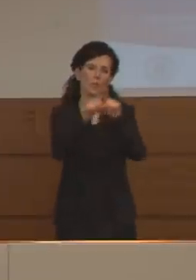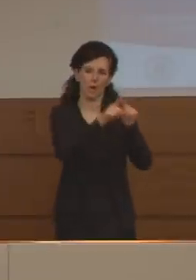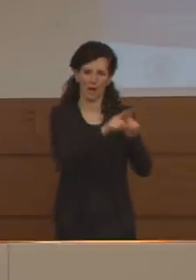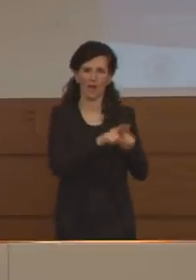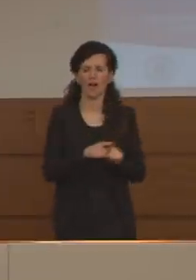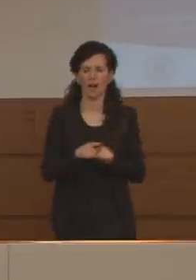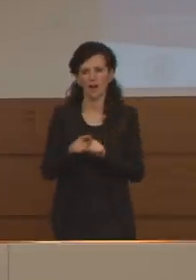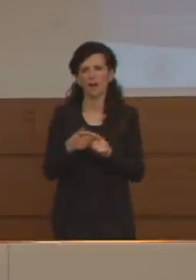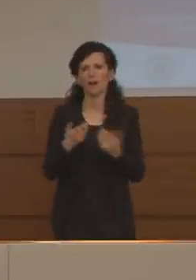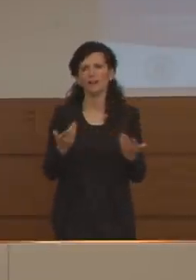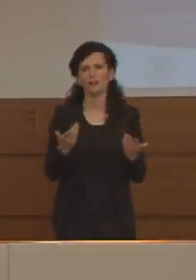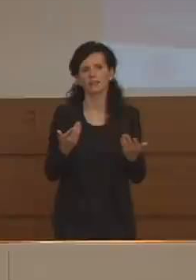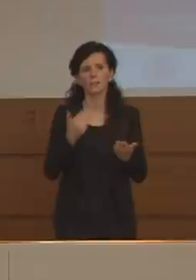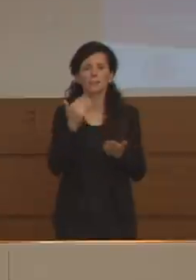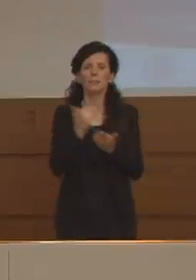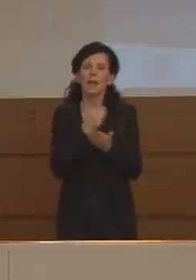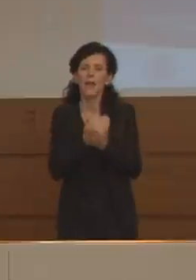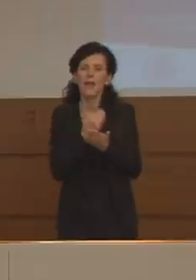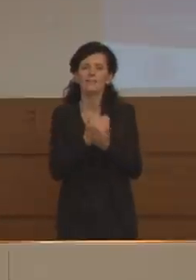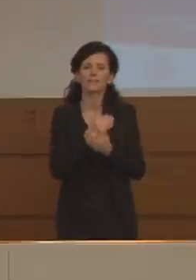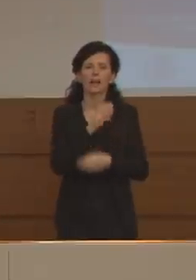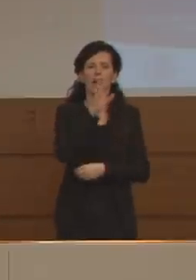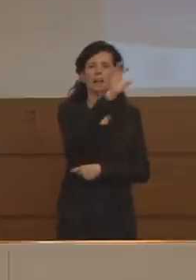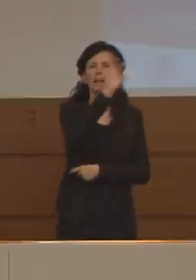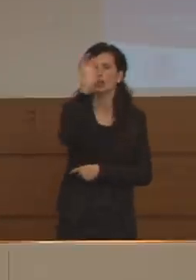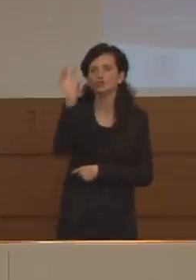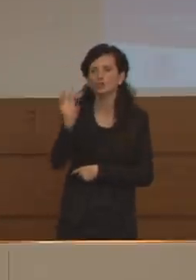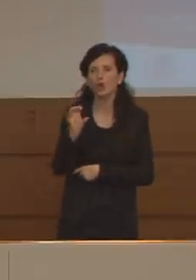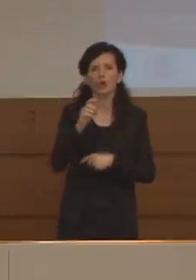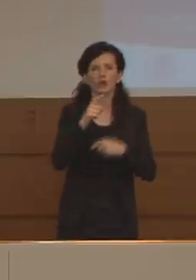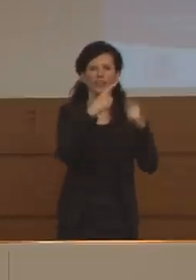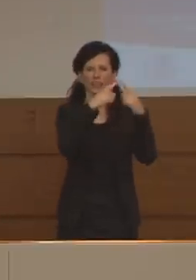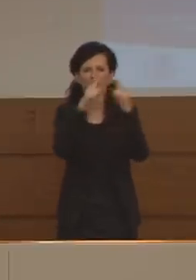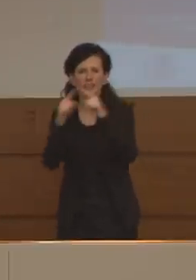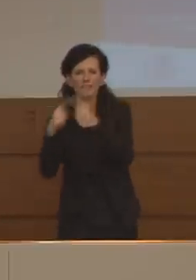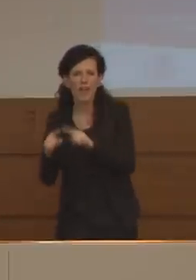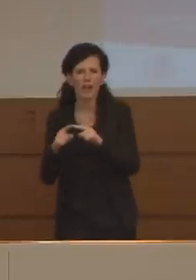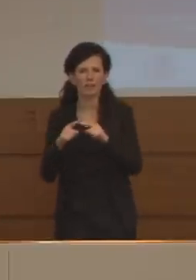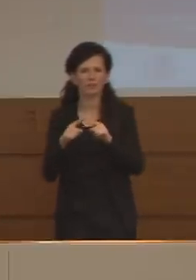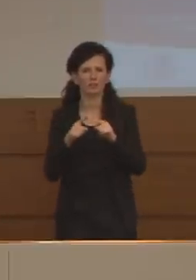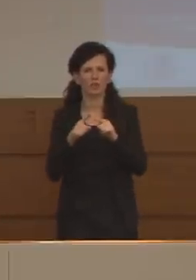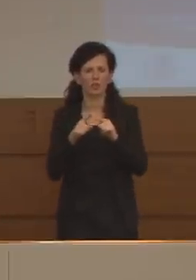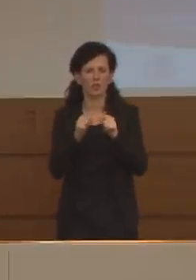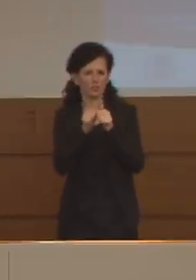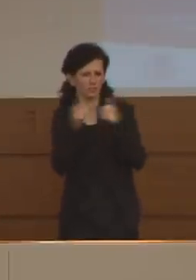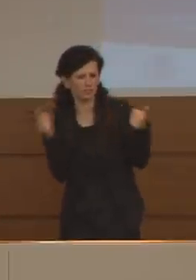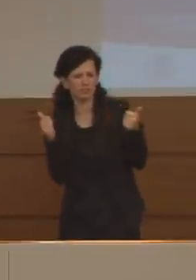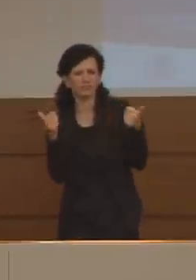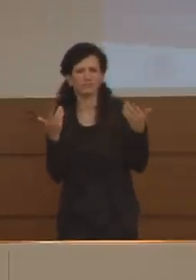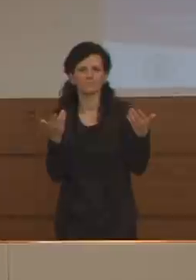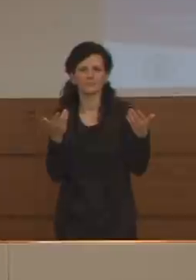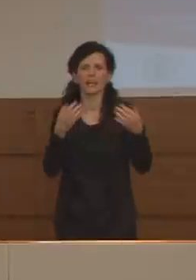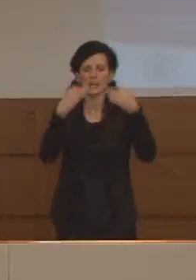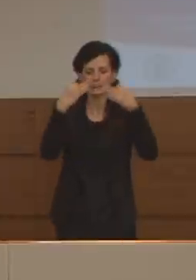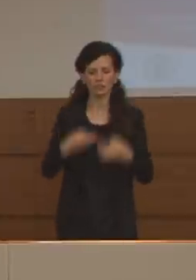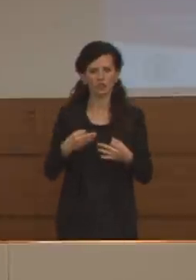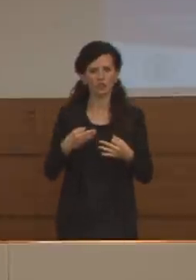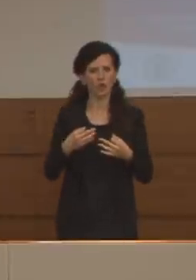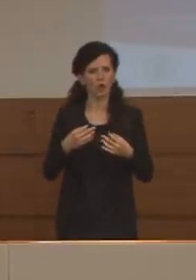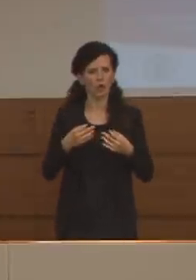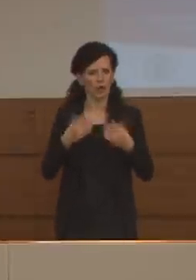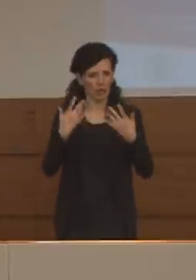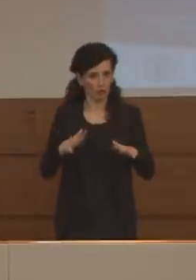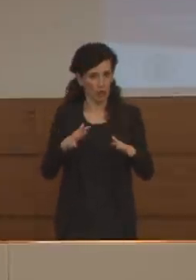avere voci diverse e dissonanti rispetto a quelle che sono le decisioni che vengono prese